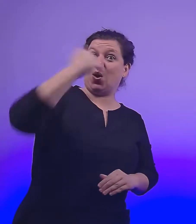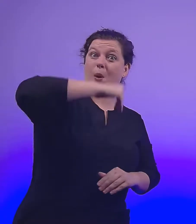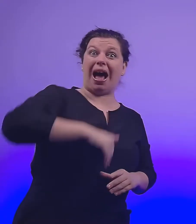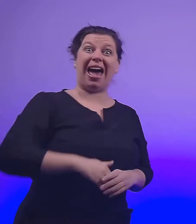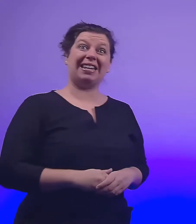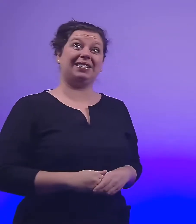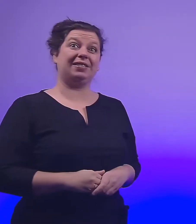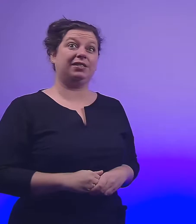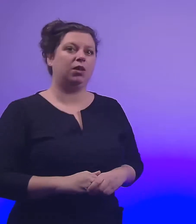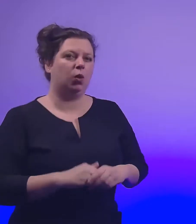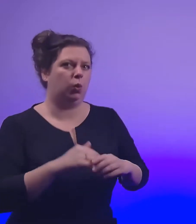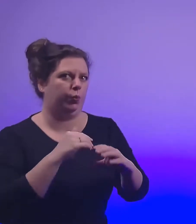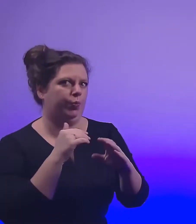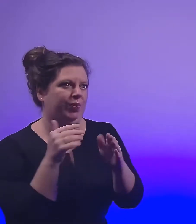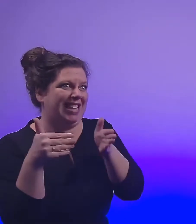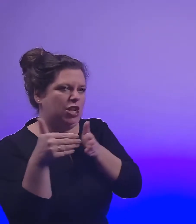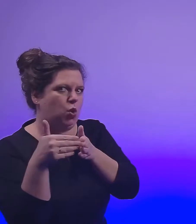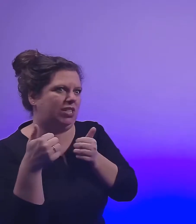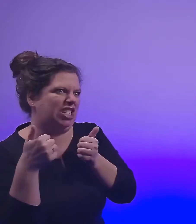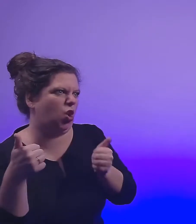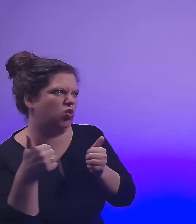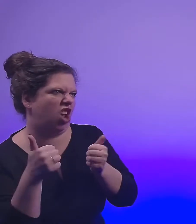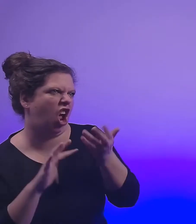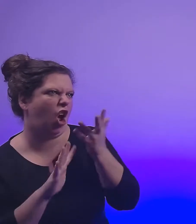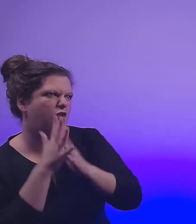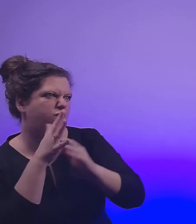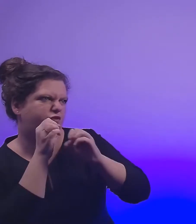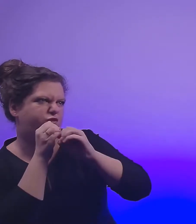is het goed. Veer!